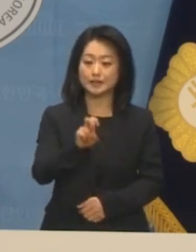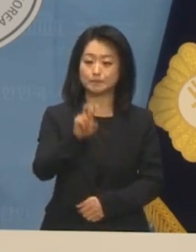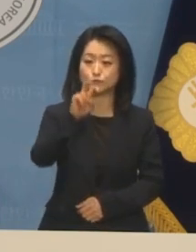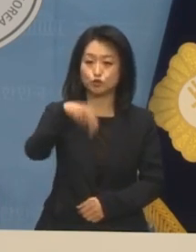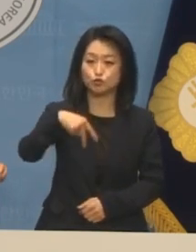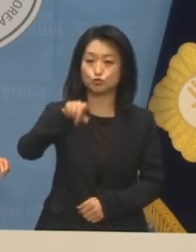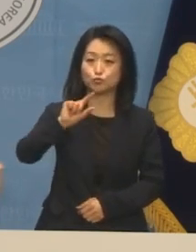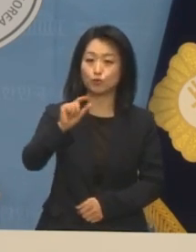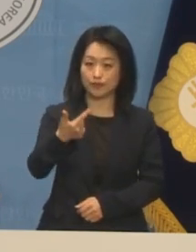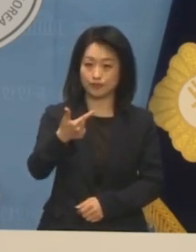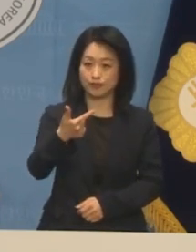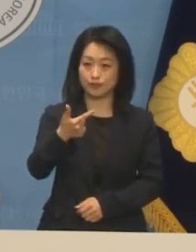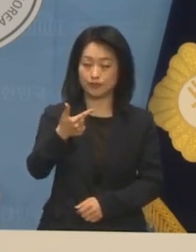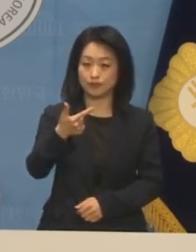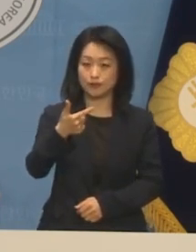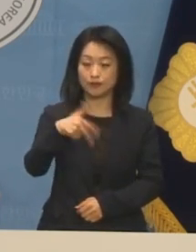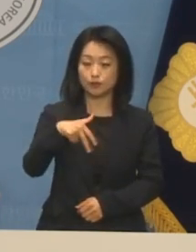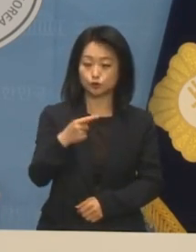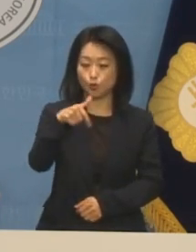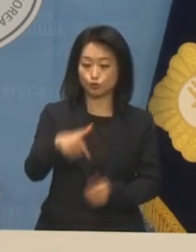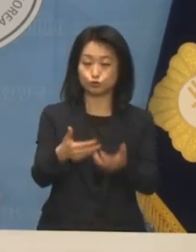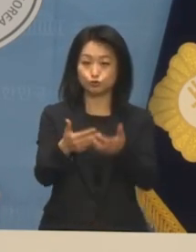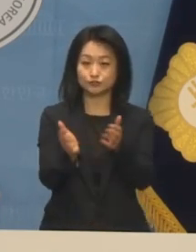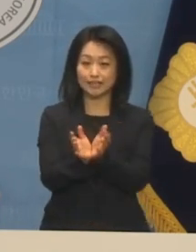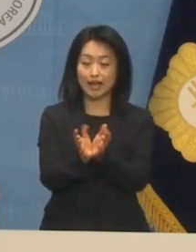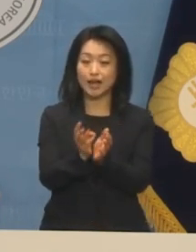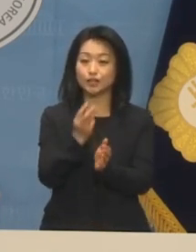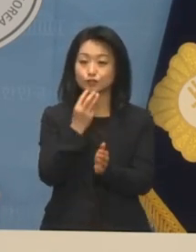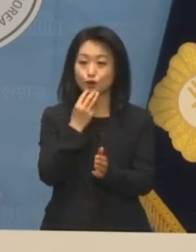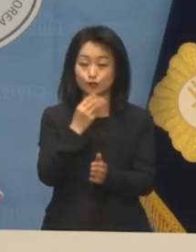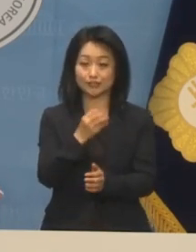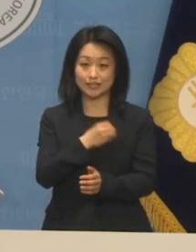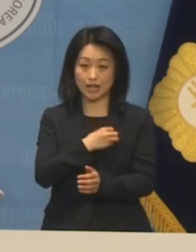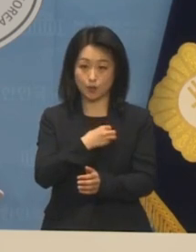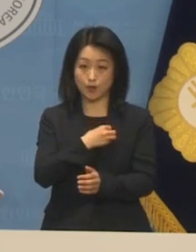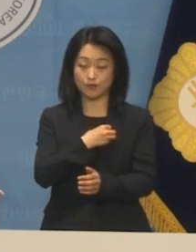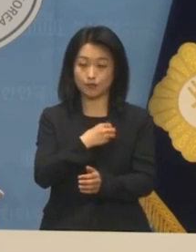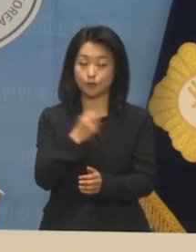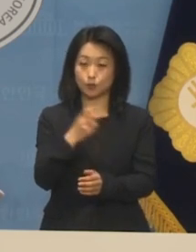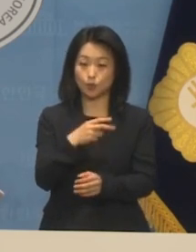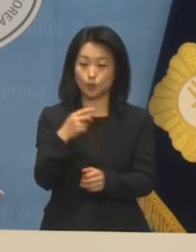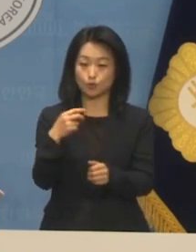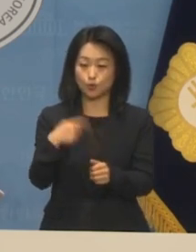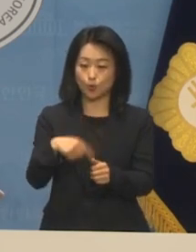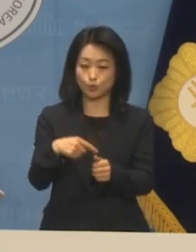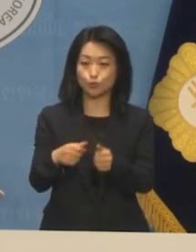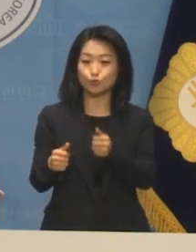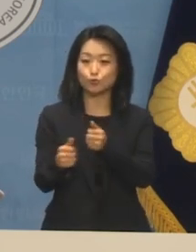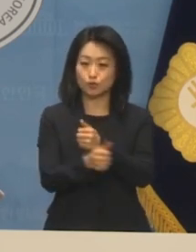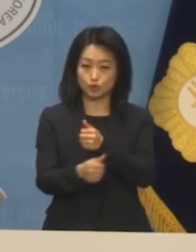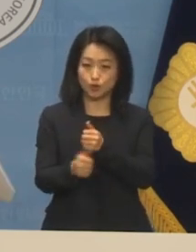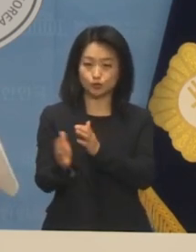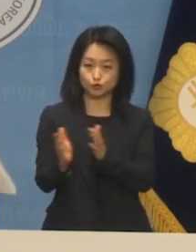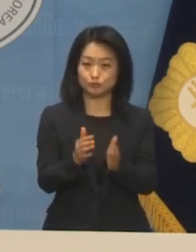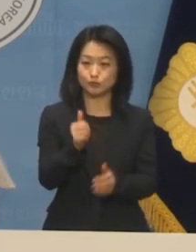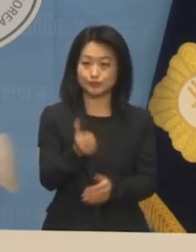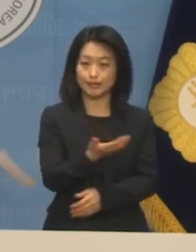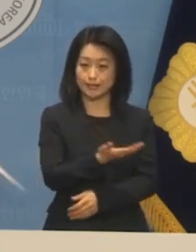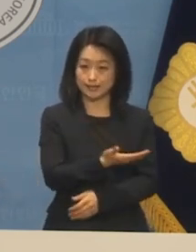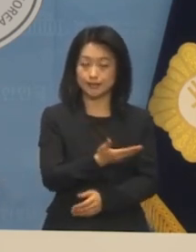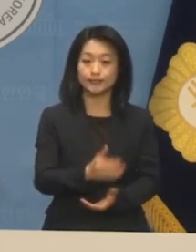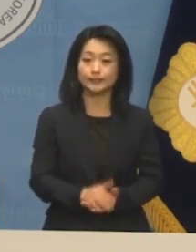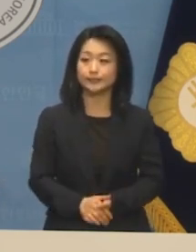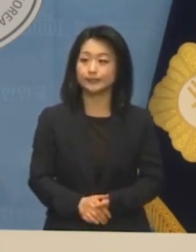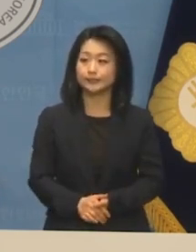임유원 조국혁신당 서울시당 위원장 겸 교육특별위원회 준비위원이십니다.